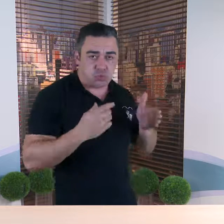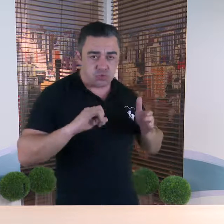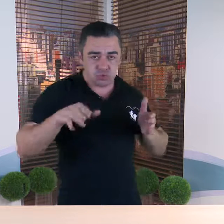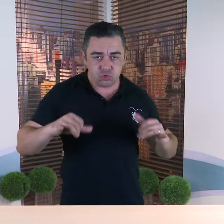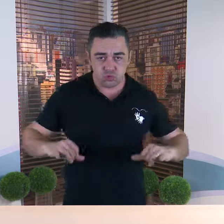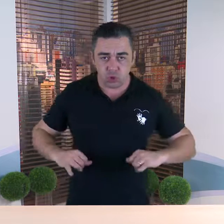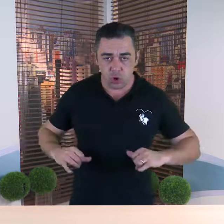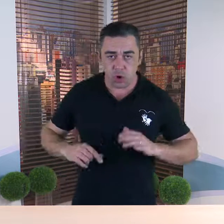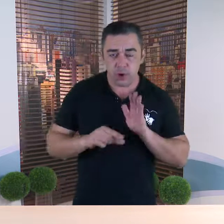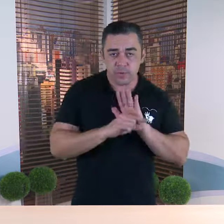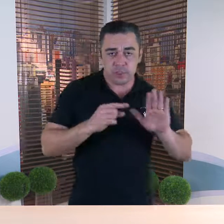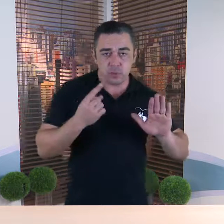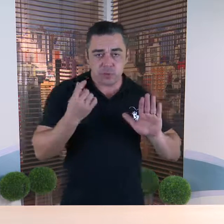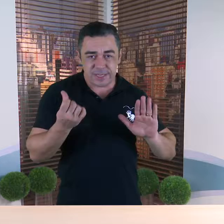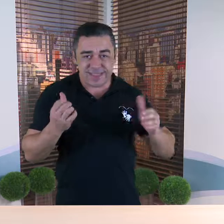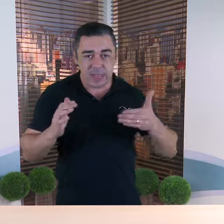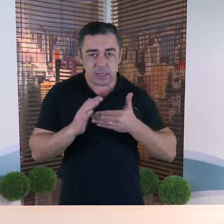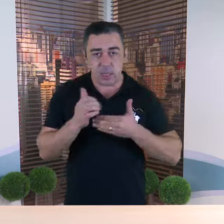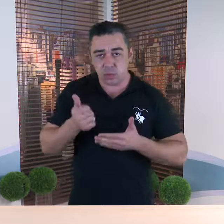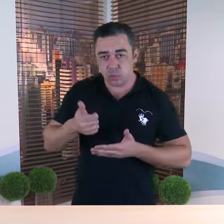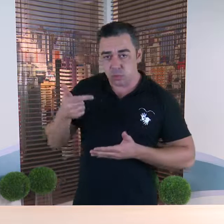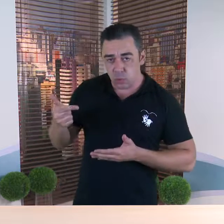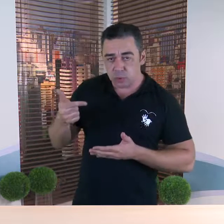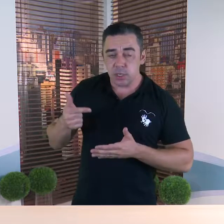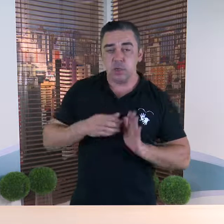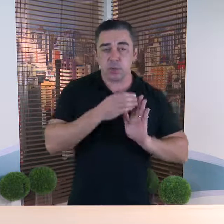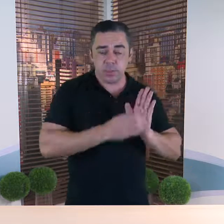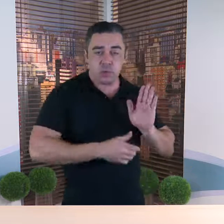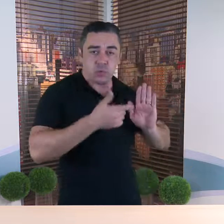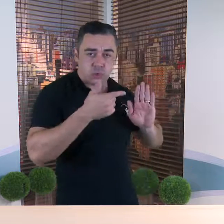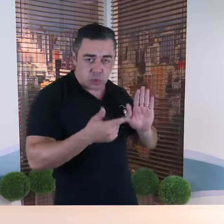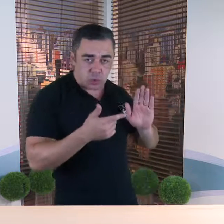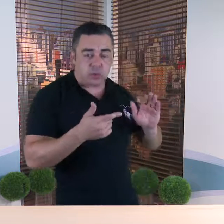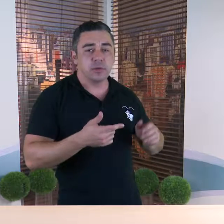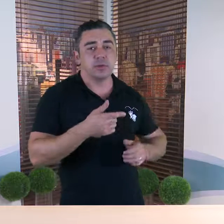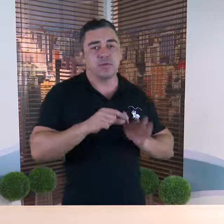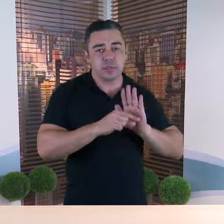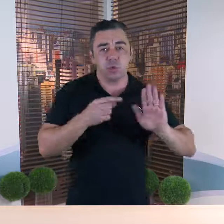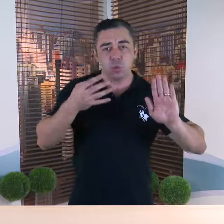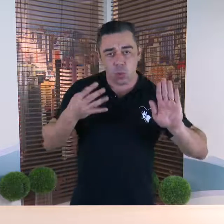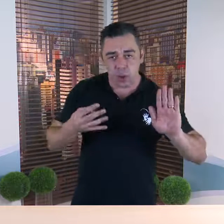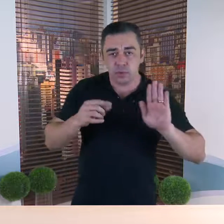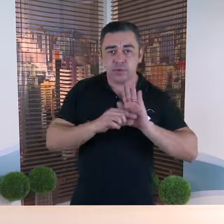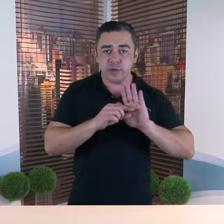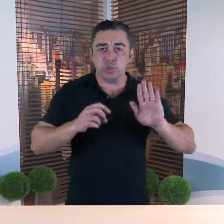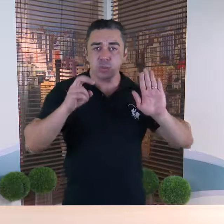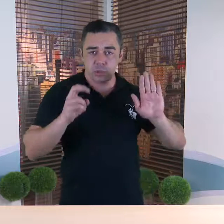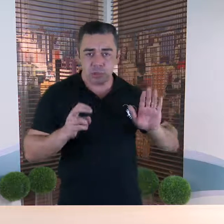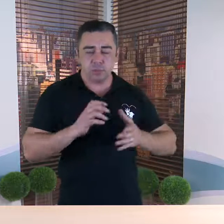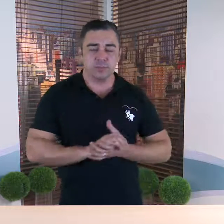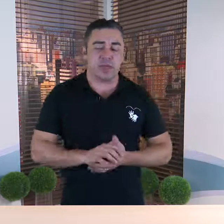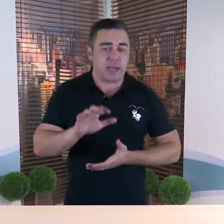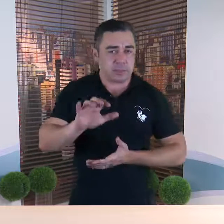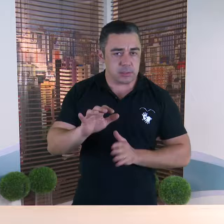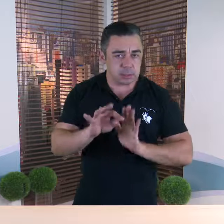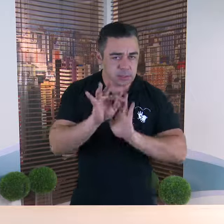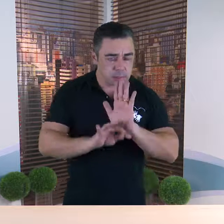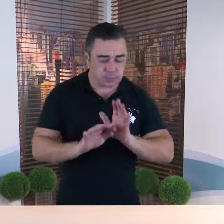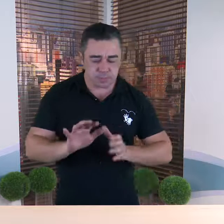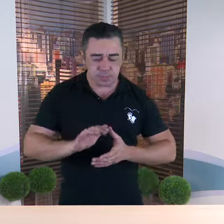1, versículo 6 até o 12, e no capítulo 2, versículo 4 e 5. Diz assim o